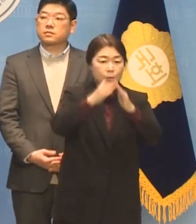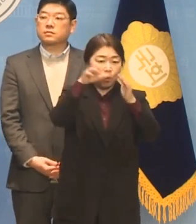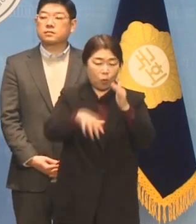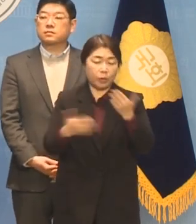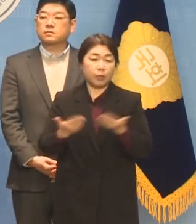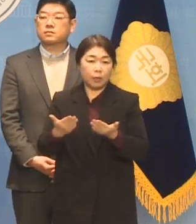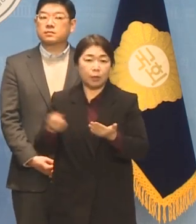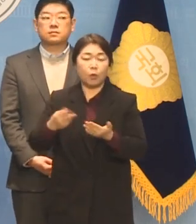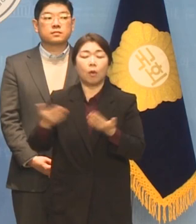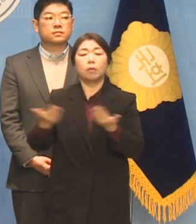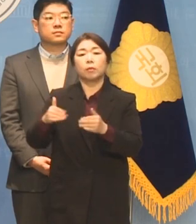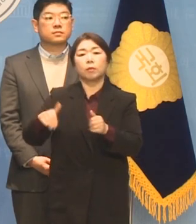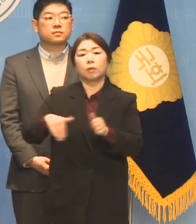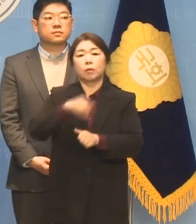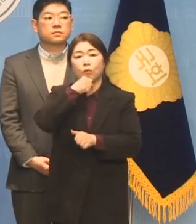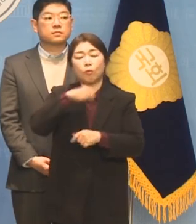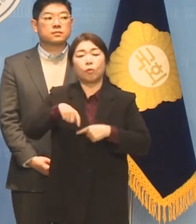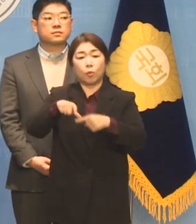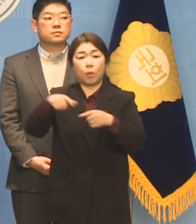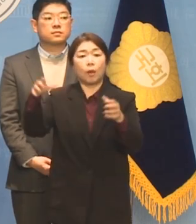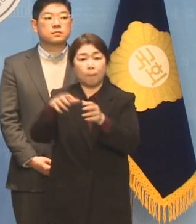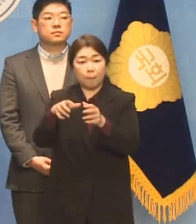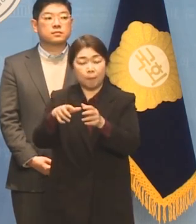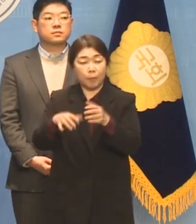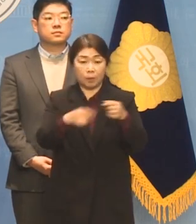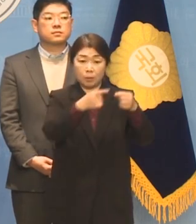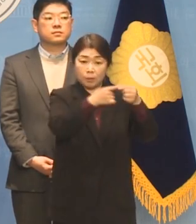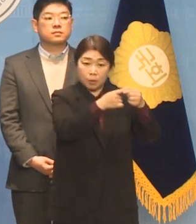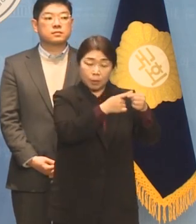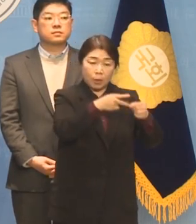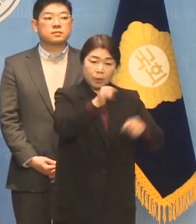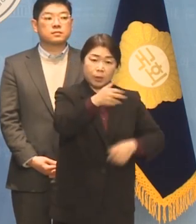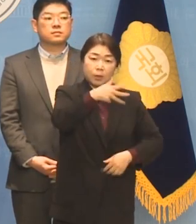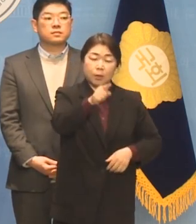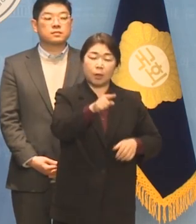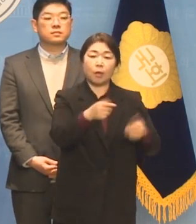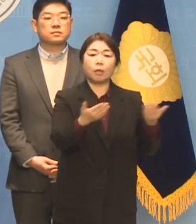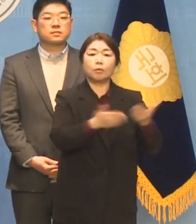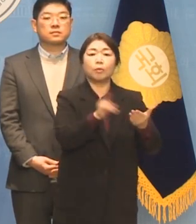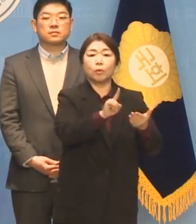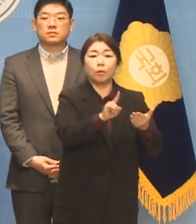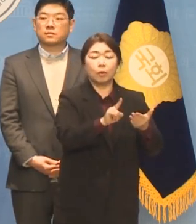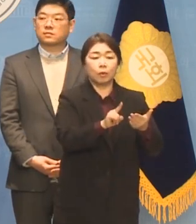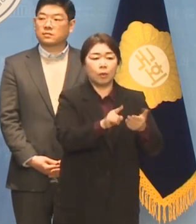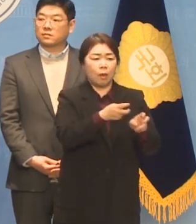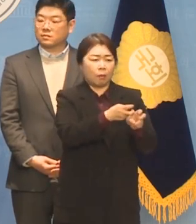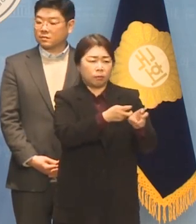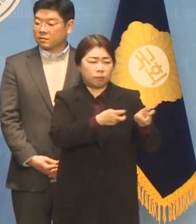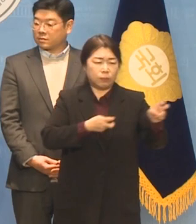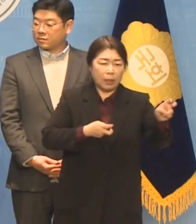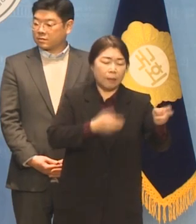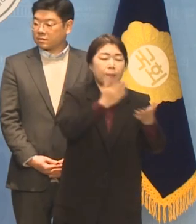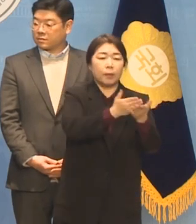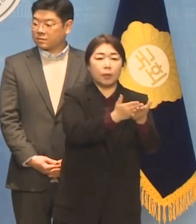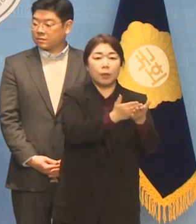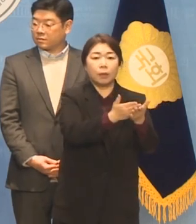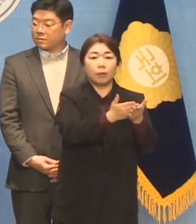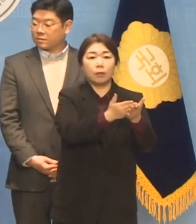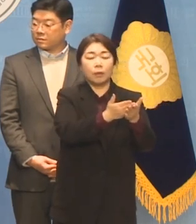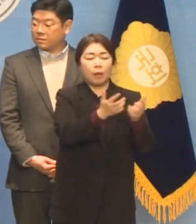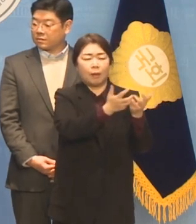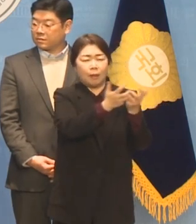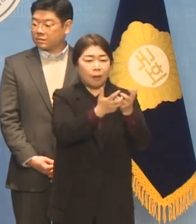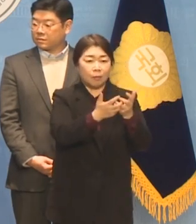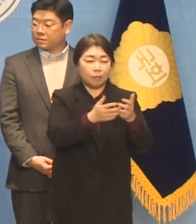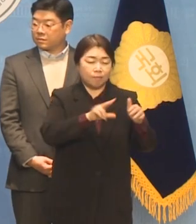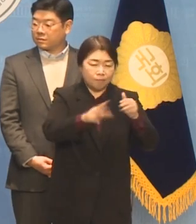활성화, 근무 마일리지제입니다. 첫째, 시차 근무제입니다. 막히는 도로를 피해, 만원의 교통 환경을